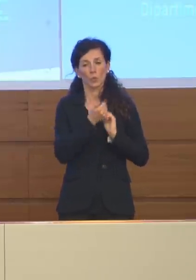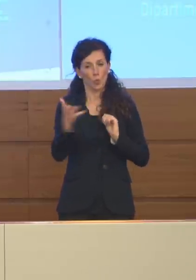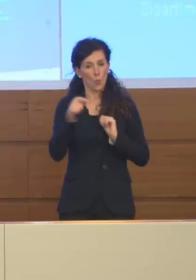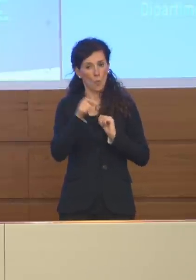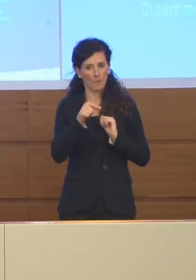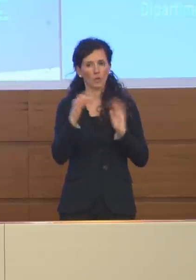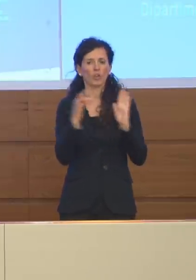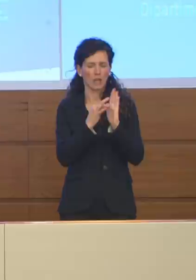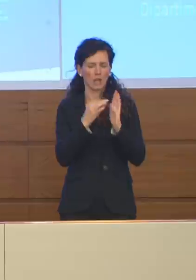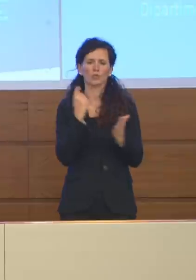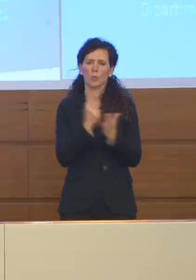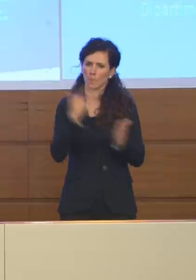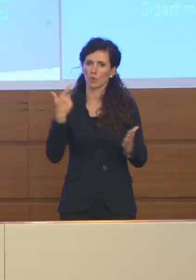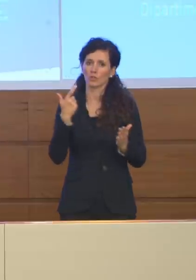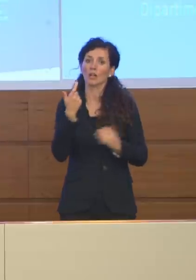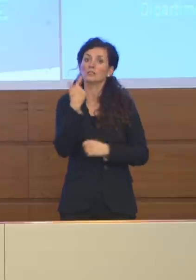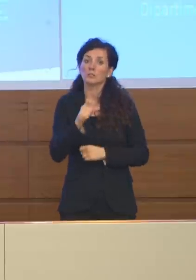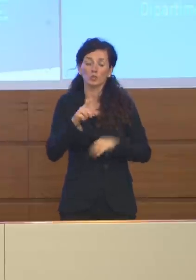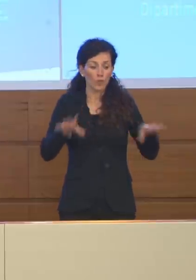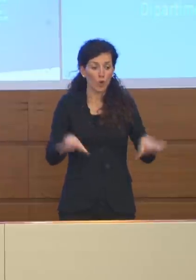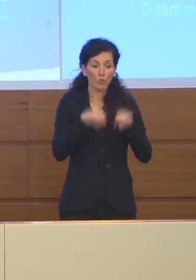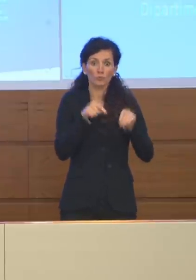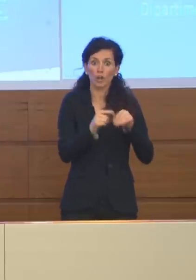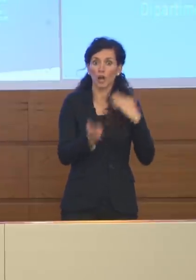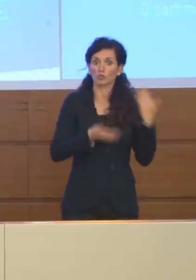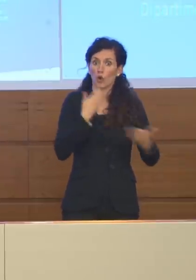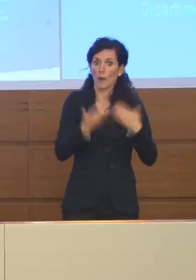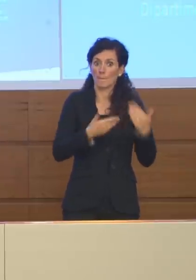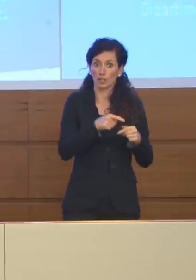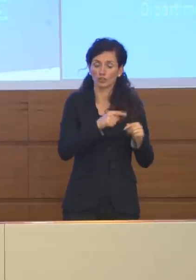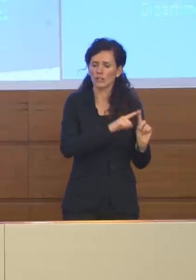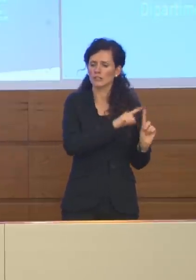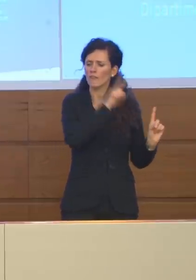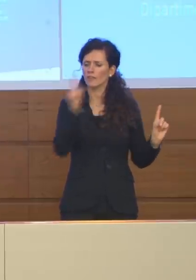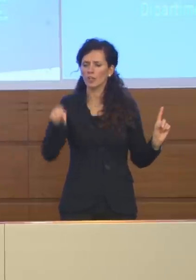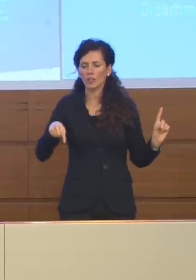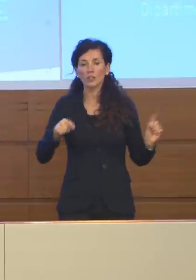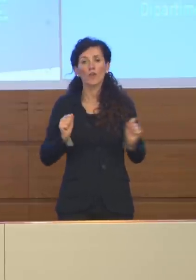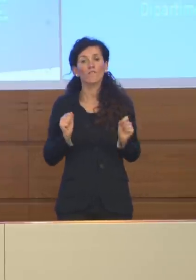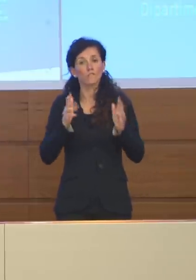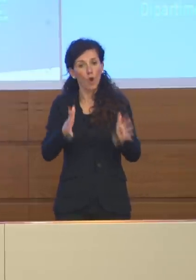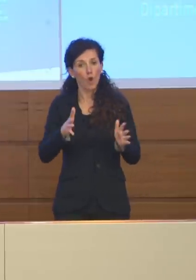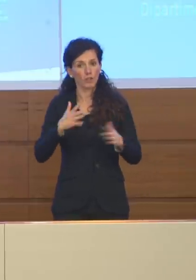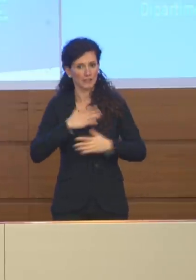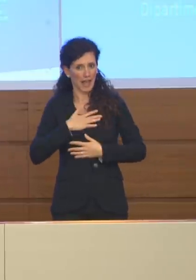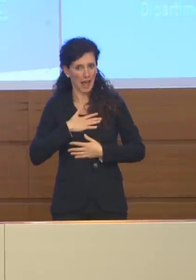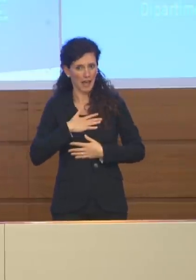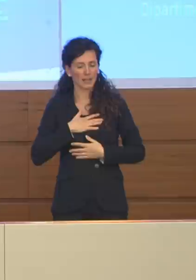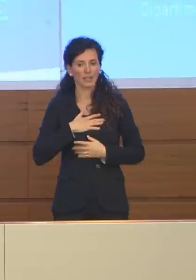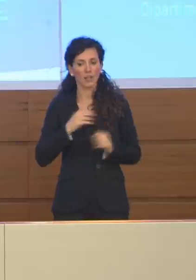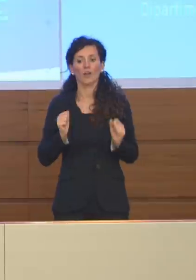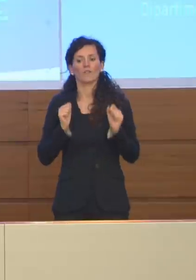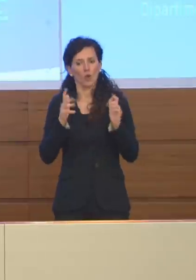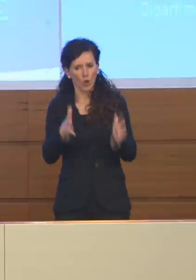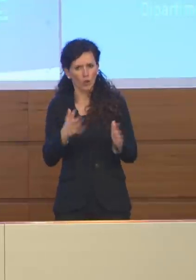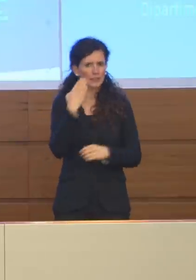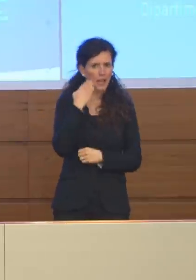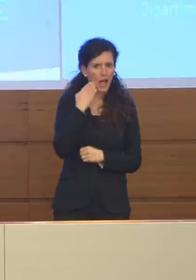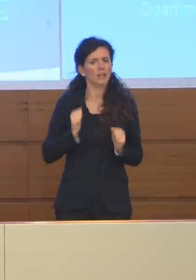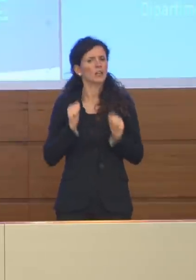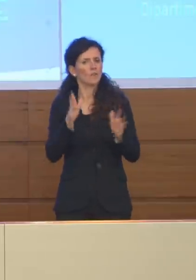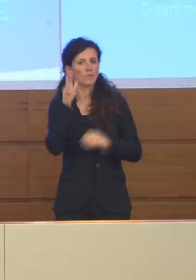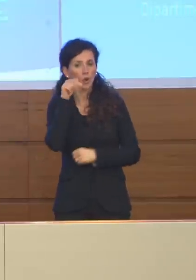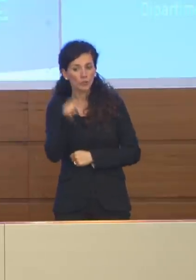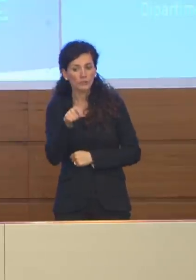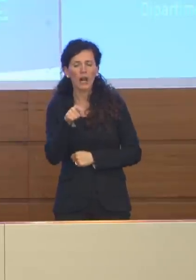dell'emergenza i nostri volontari sono stati impegnati i nostri volontari delle nostre volontarie per